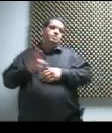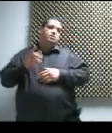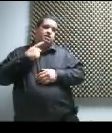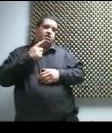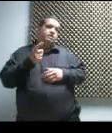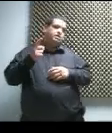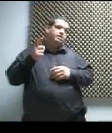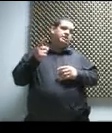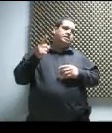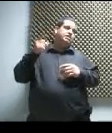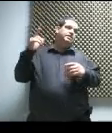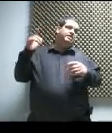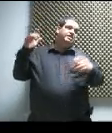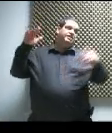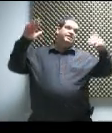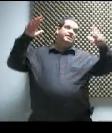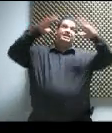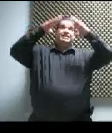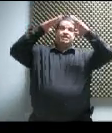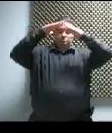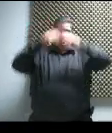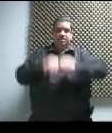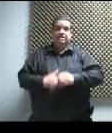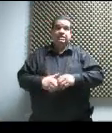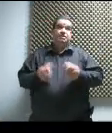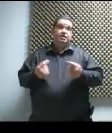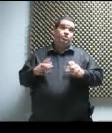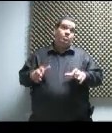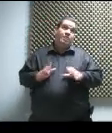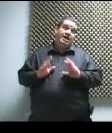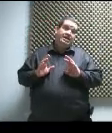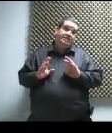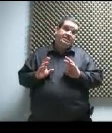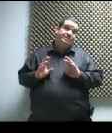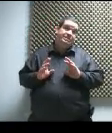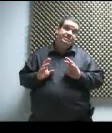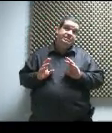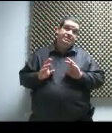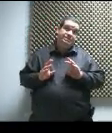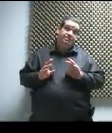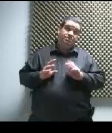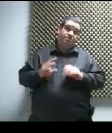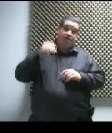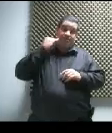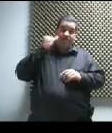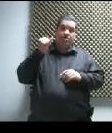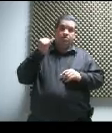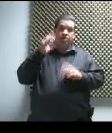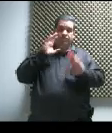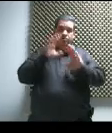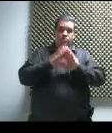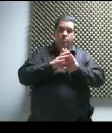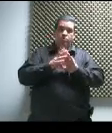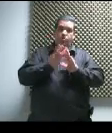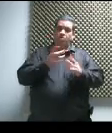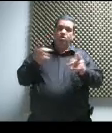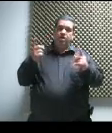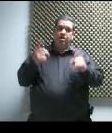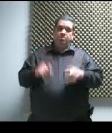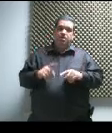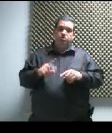Y si de momento la pared o el techo me cae encima, ¿qué hago? Uy, busca Tiene que ver una imagen sumamente impresionante de un evento que